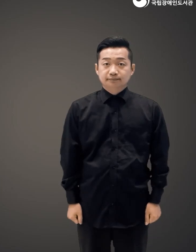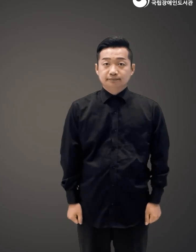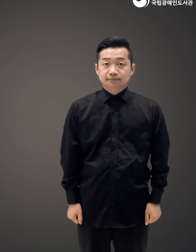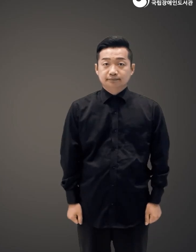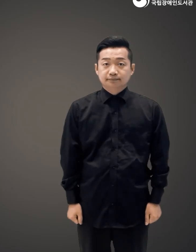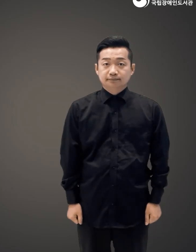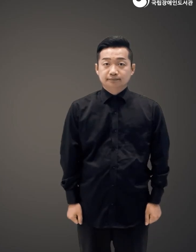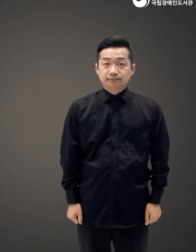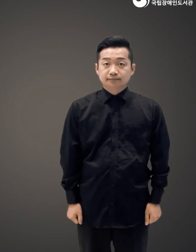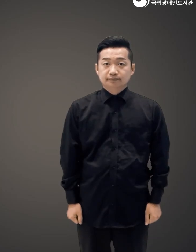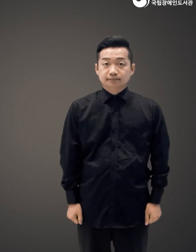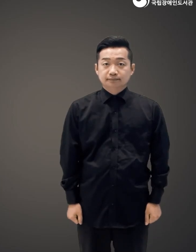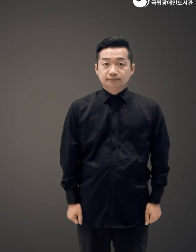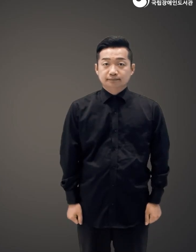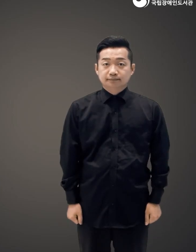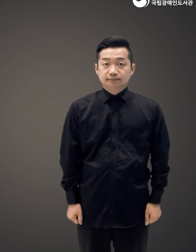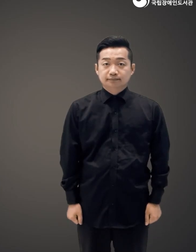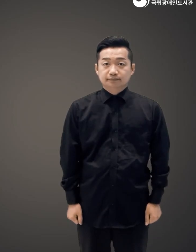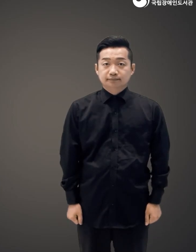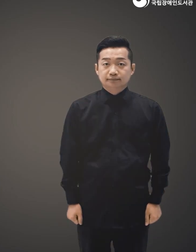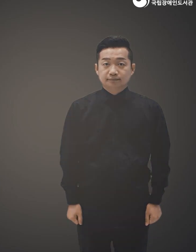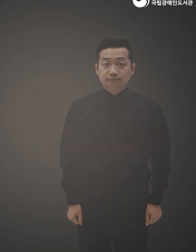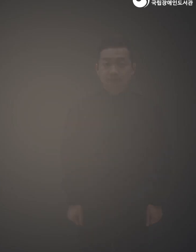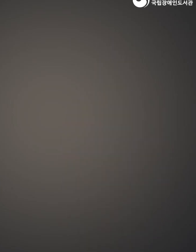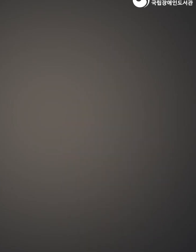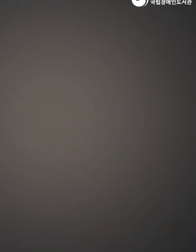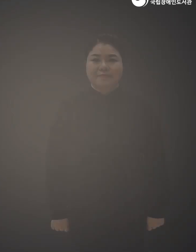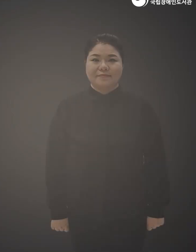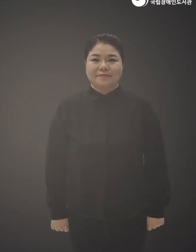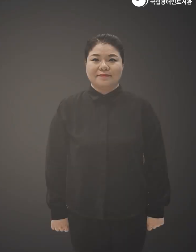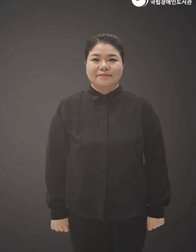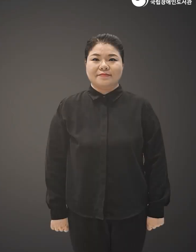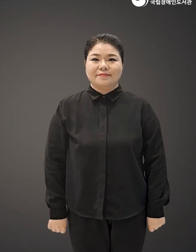다우닝. 출판사 황금시간.